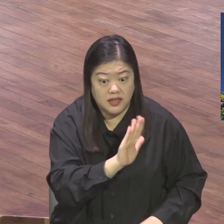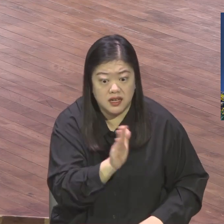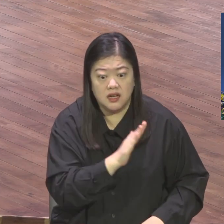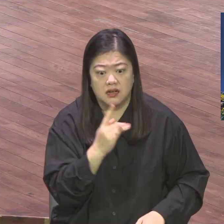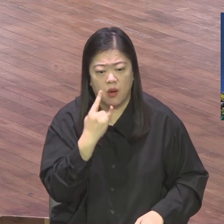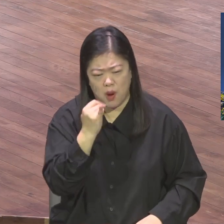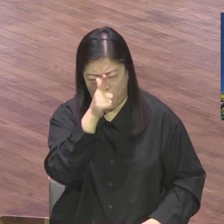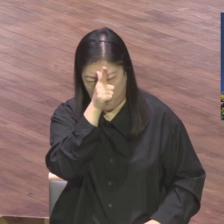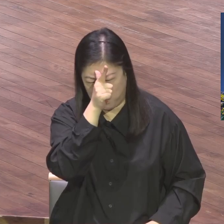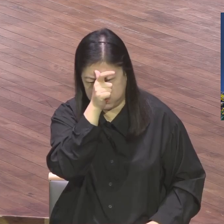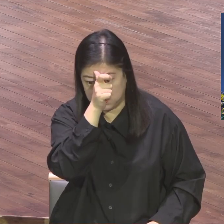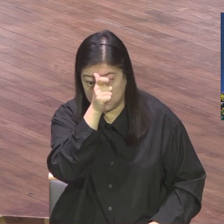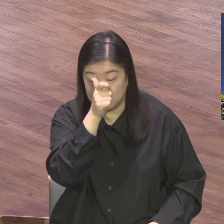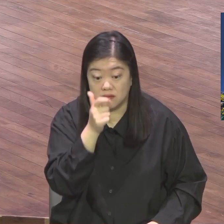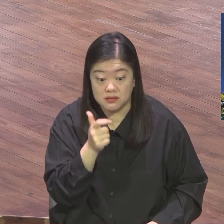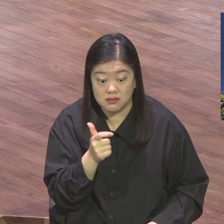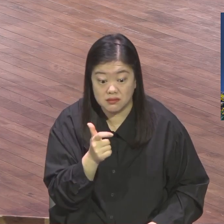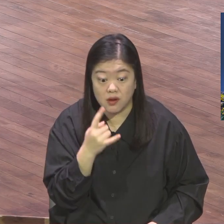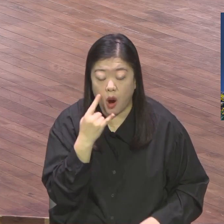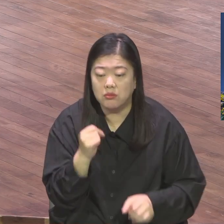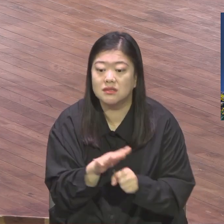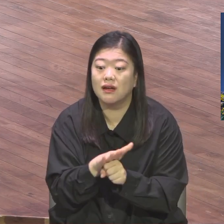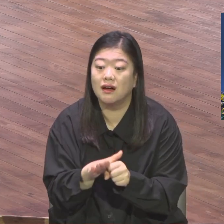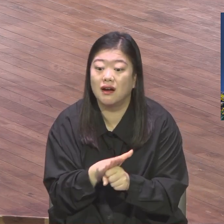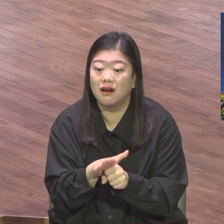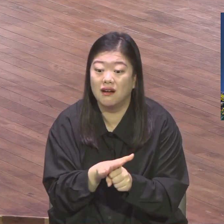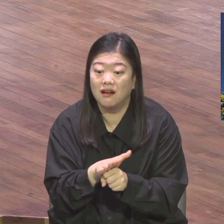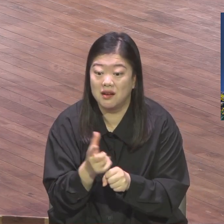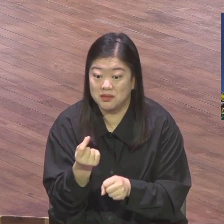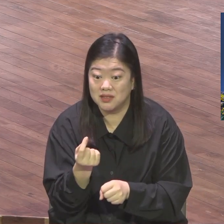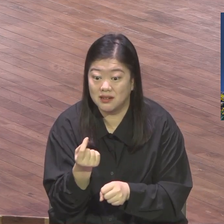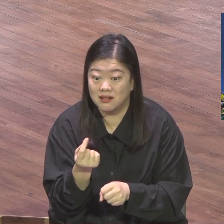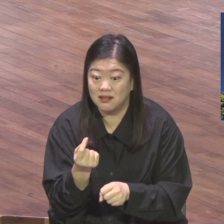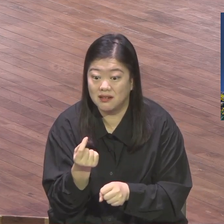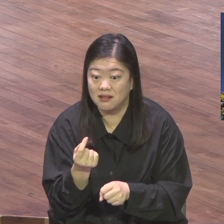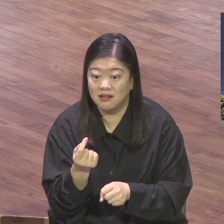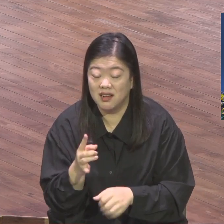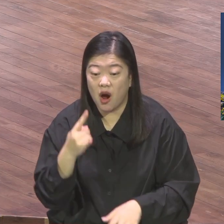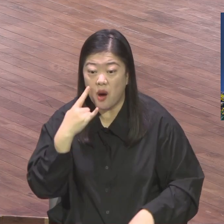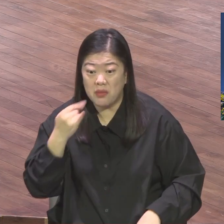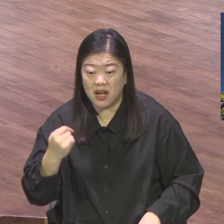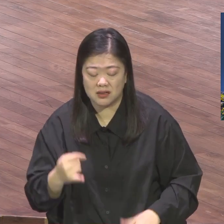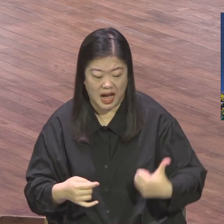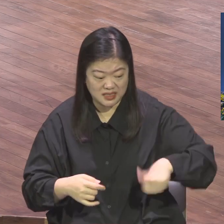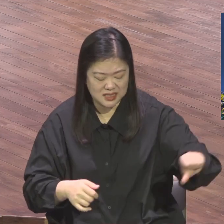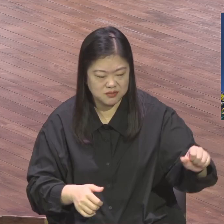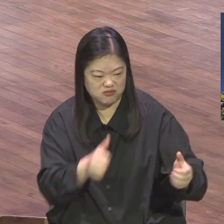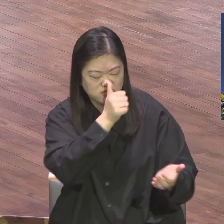그게 어머니 사랑이에요. 사형수, 살인자 그렇게 안 보는 겁니다. 어머니 마음.